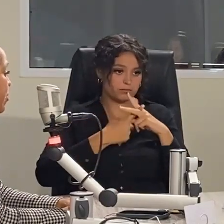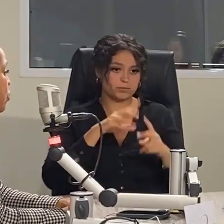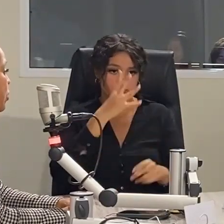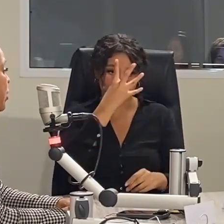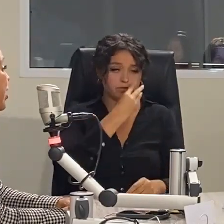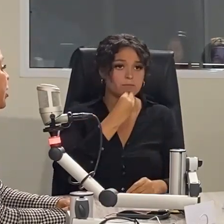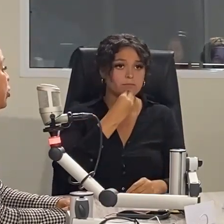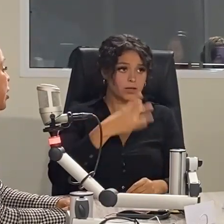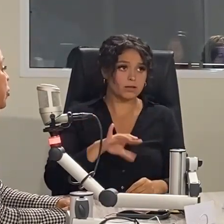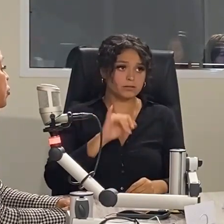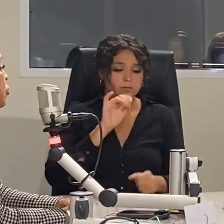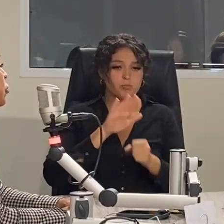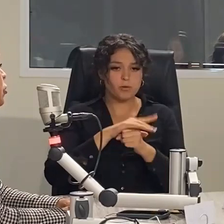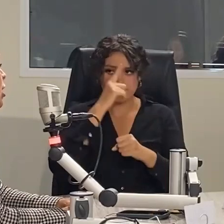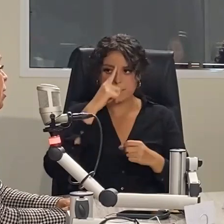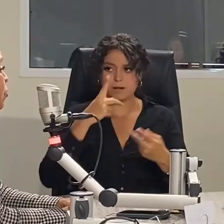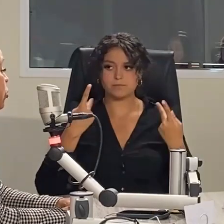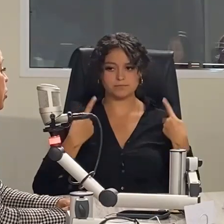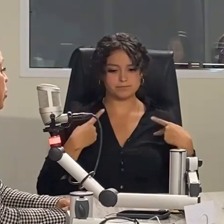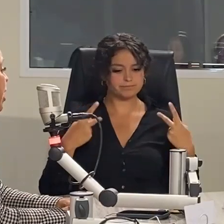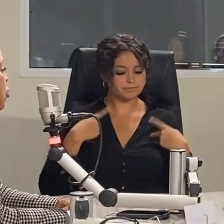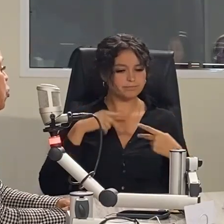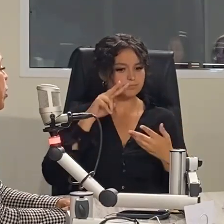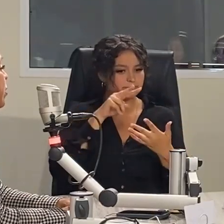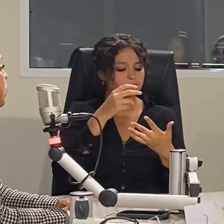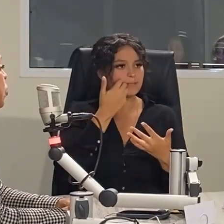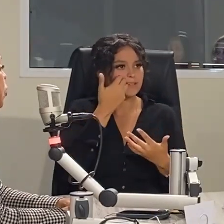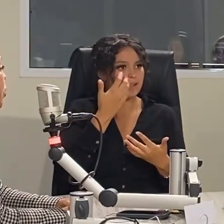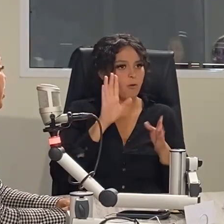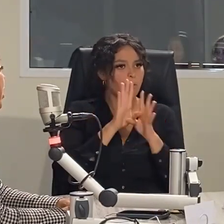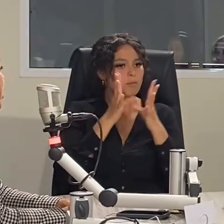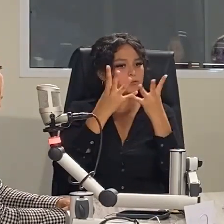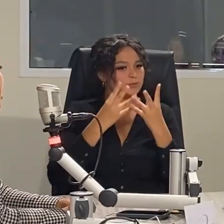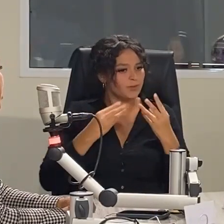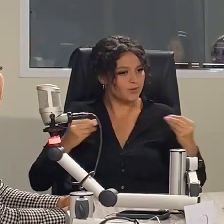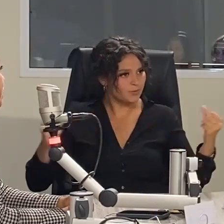que es un derecho que nosotros tenemos. O sea, no es por